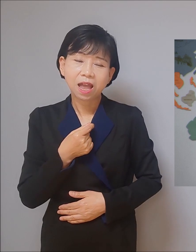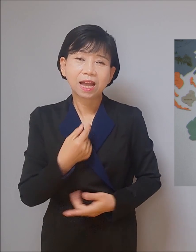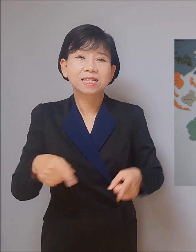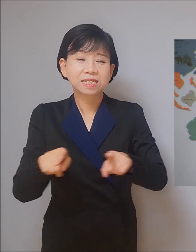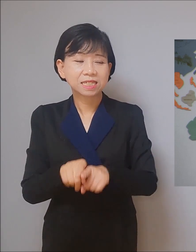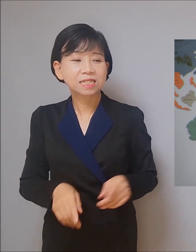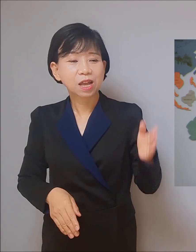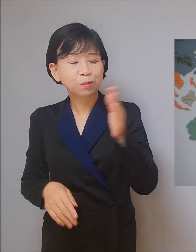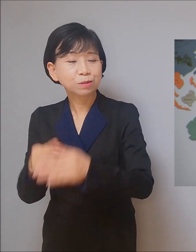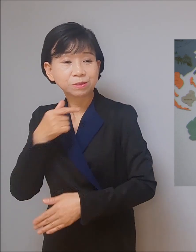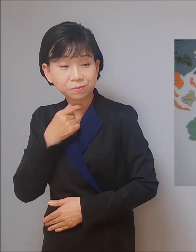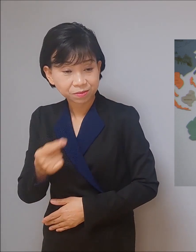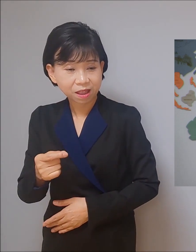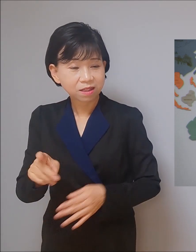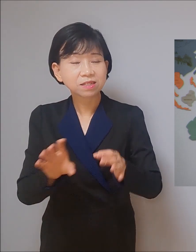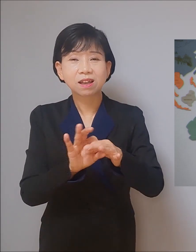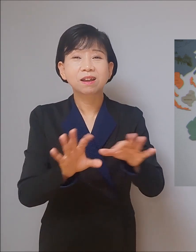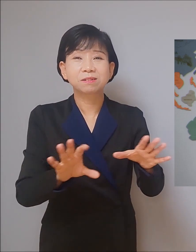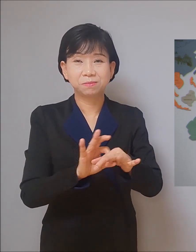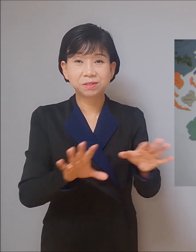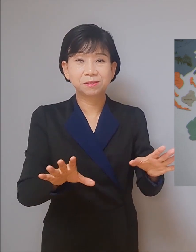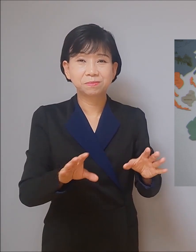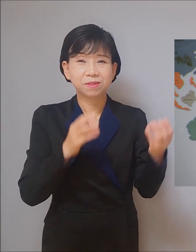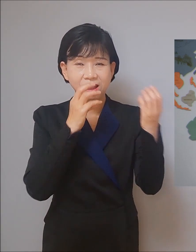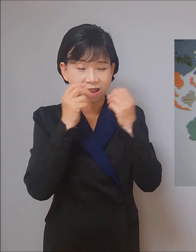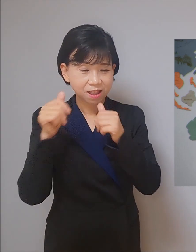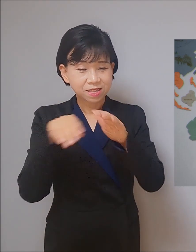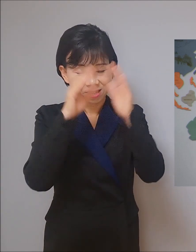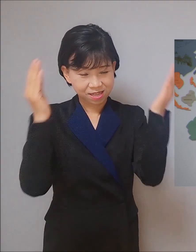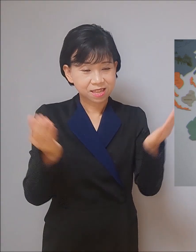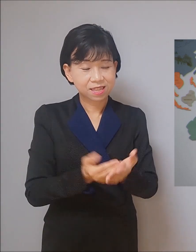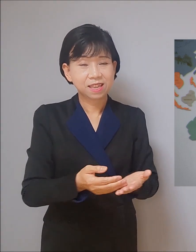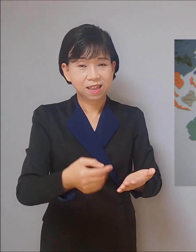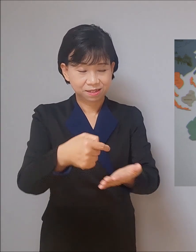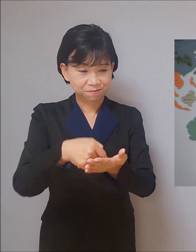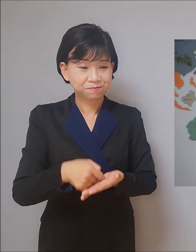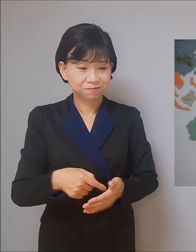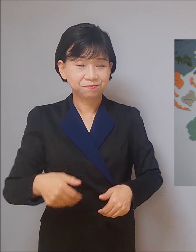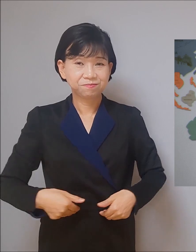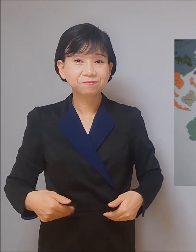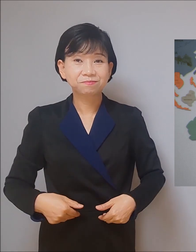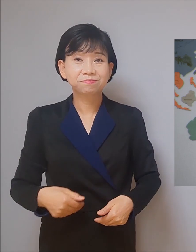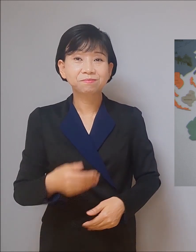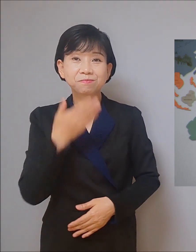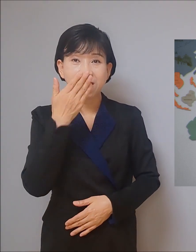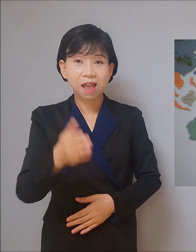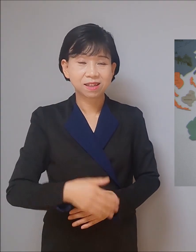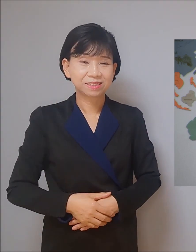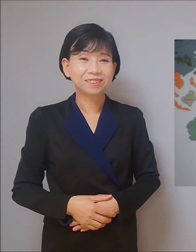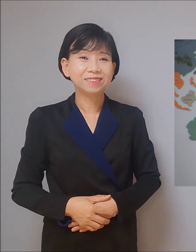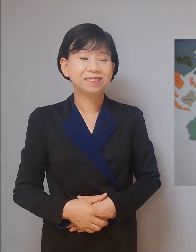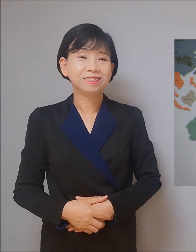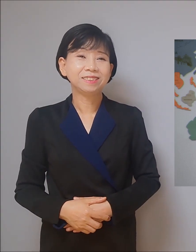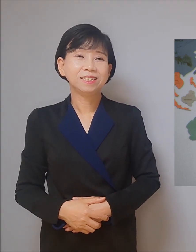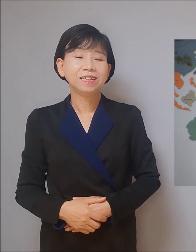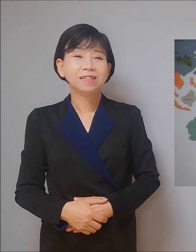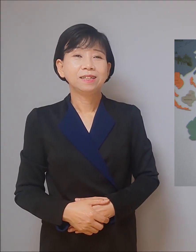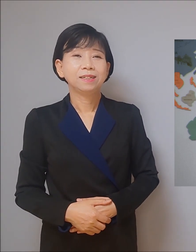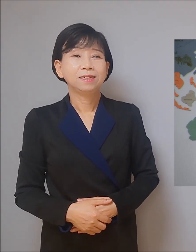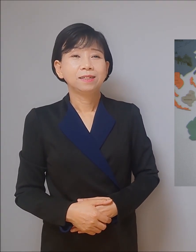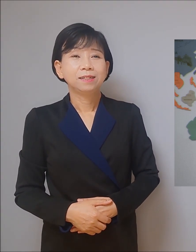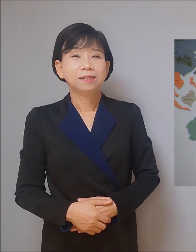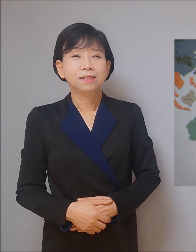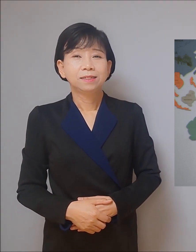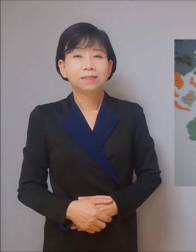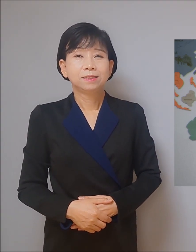있으면 모시고 가도 상관없습니다. 그렇게 이제 인원의 명단에다가 성함을 적어서 우리 사무실에 제출해 주시면